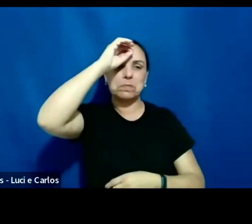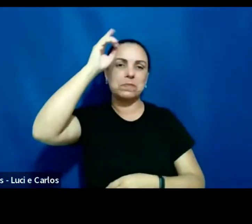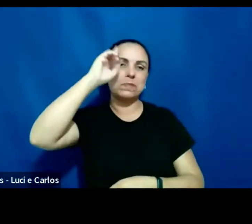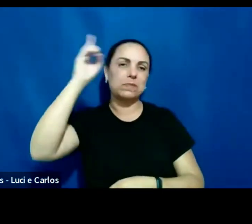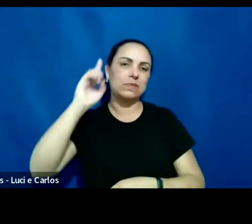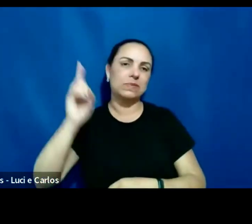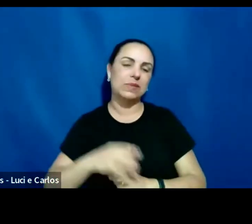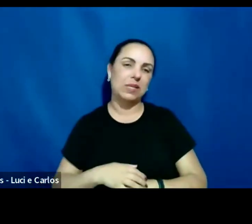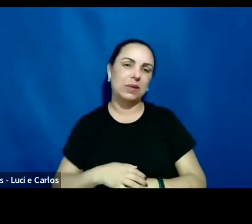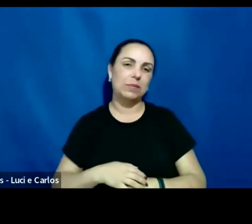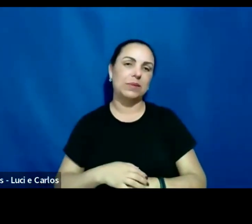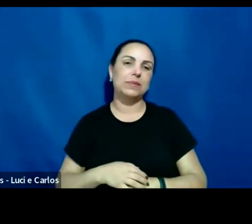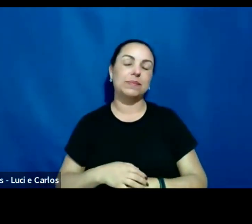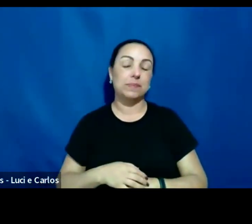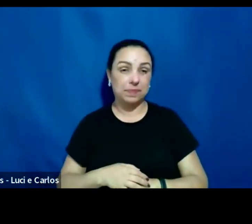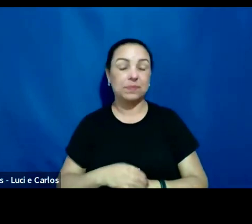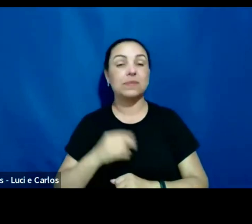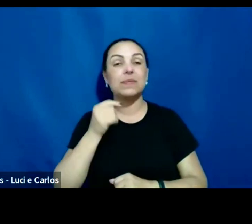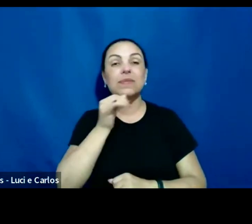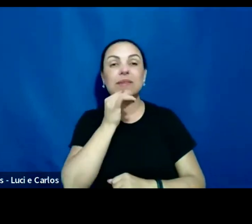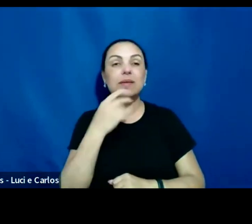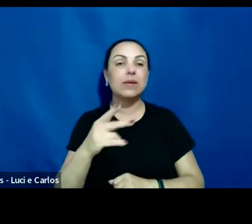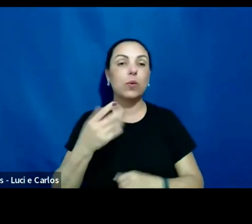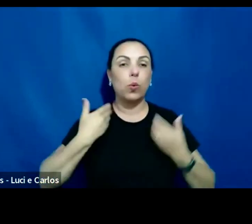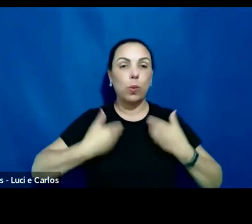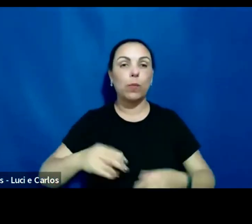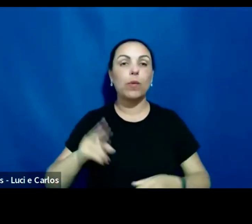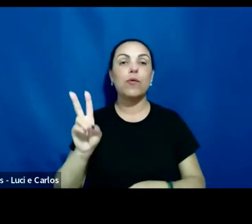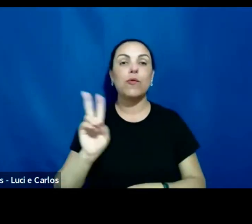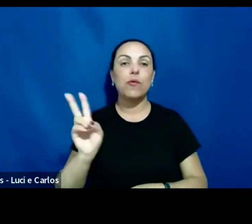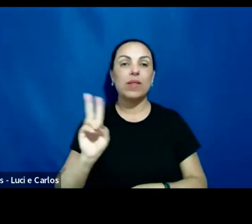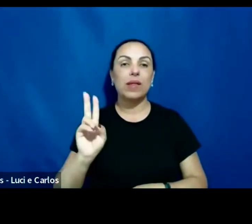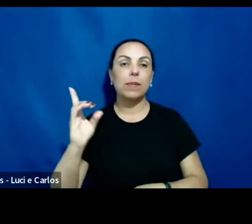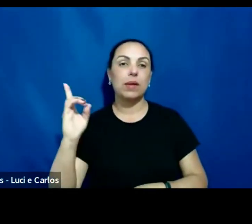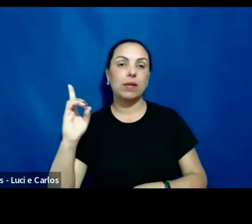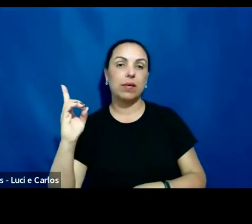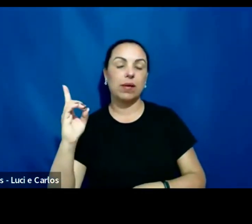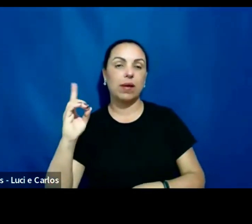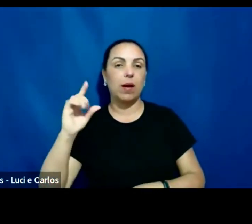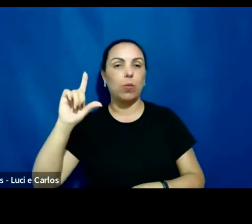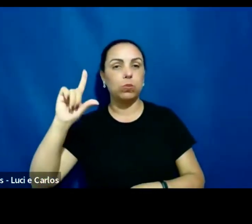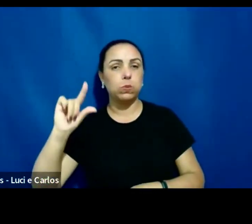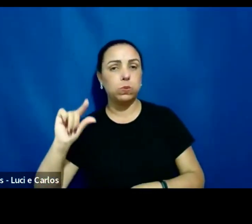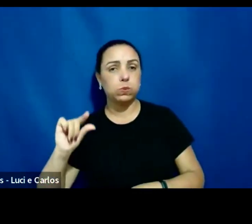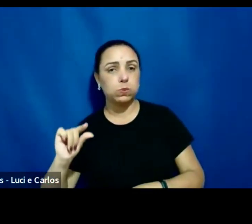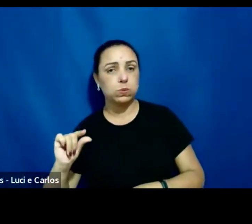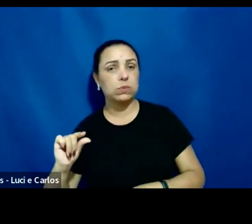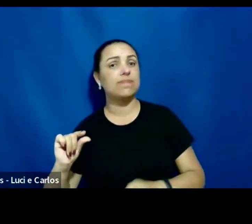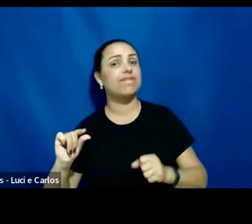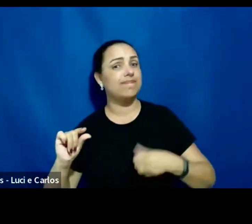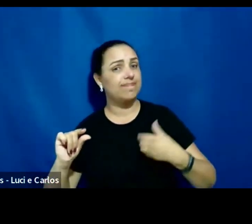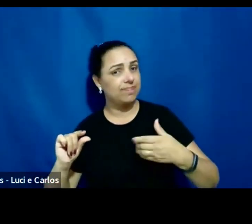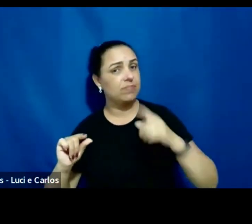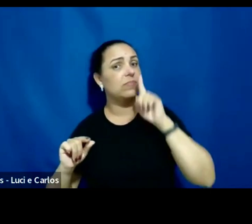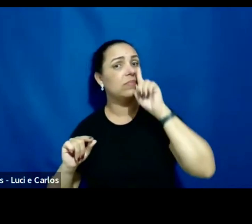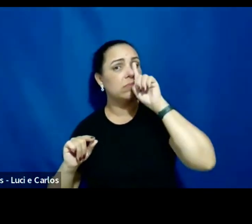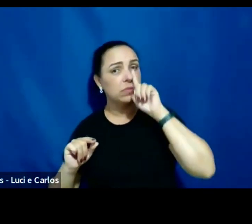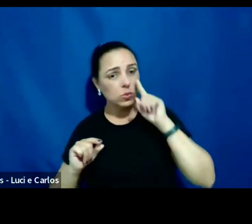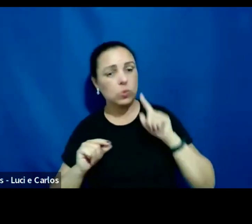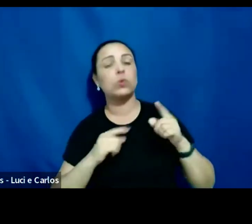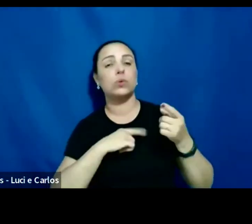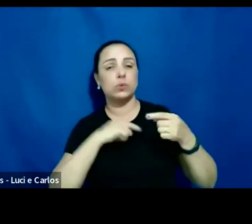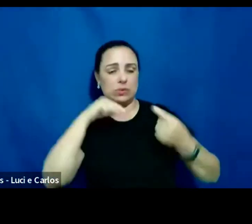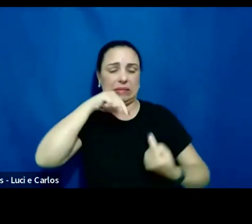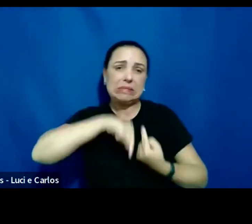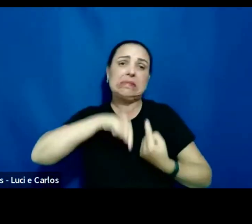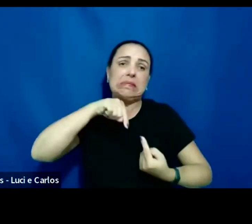exemplo, uma vitamina D baixa, você tem mais propensão, às vezes, até ter uma trombose. Porque você tem a vitamina D